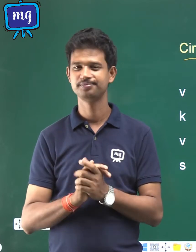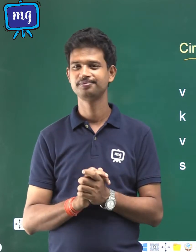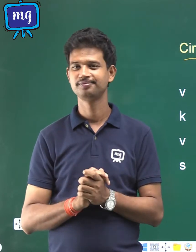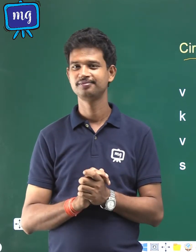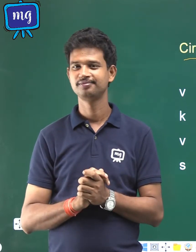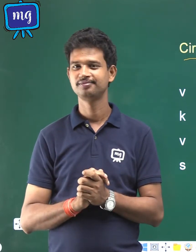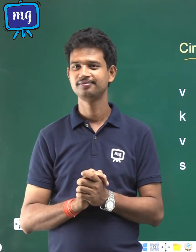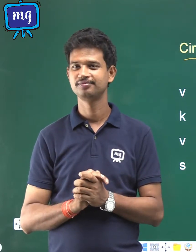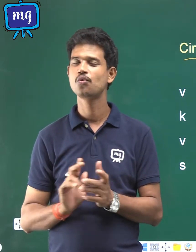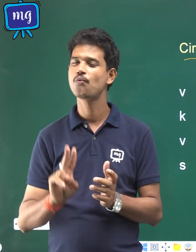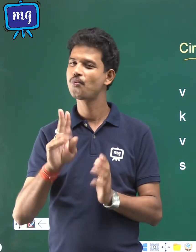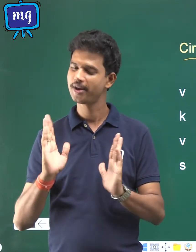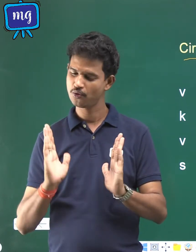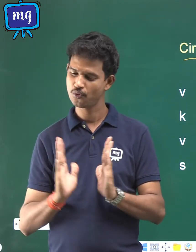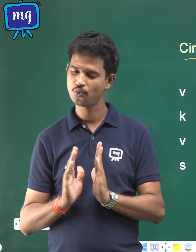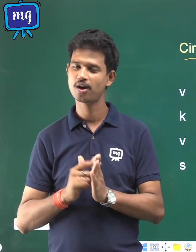स्मॉल v को हम